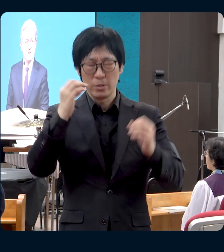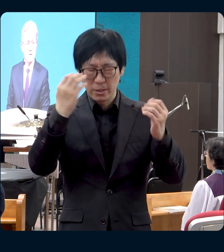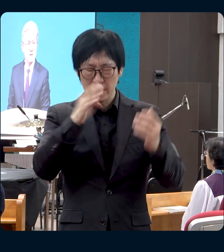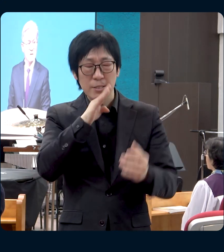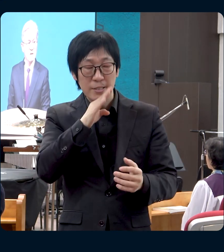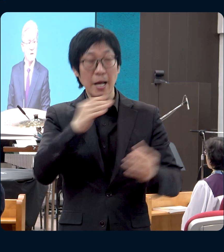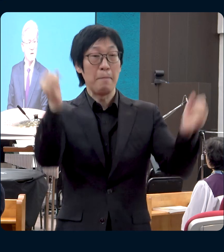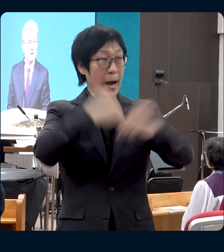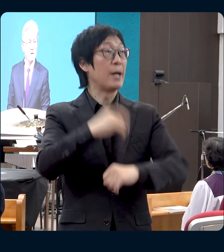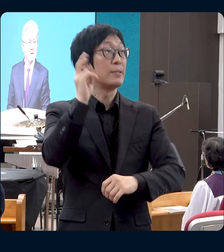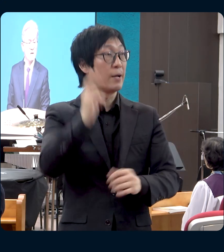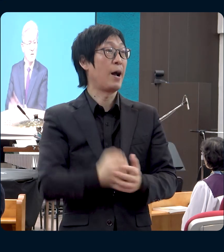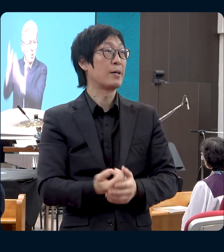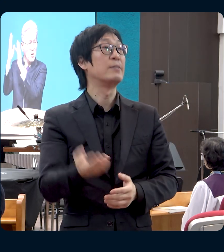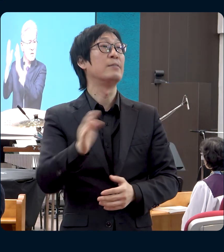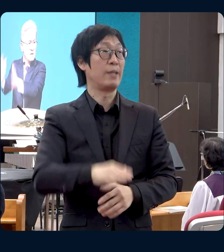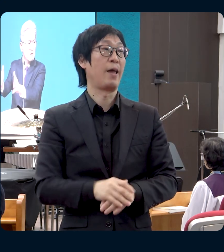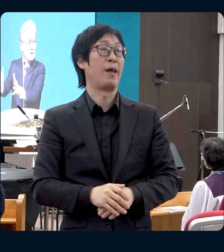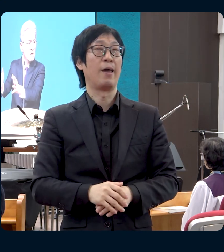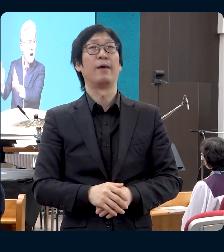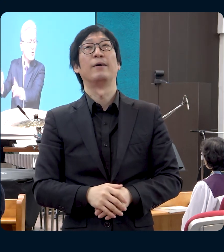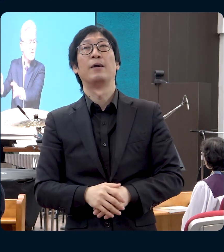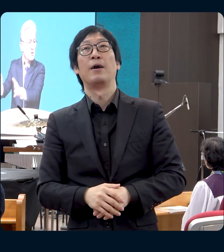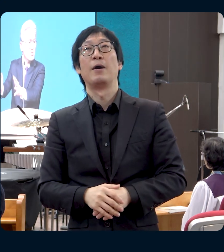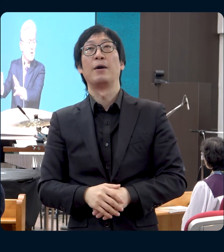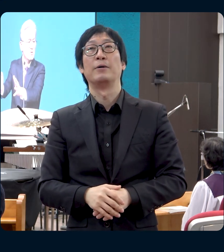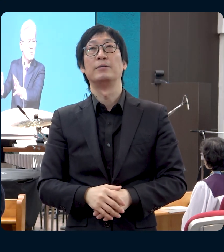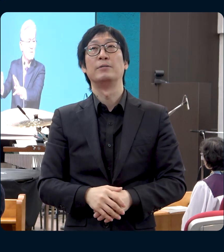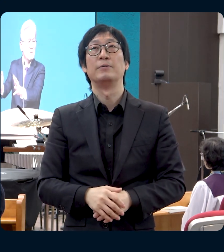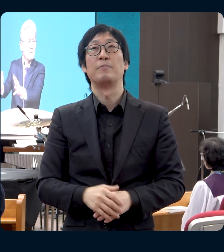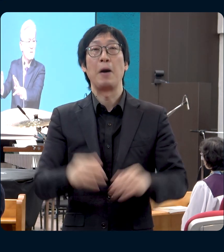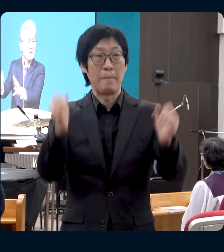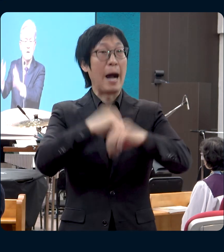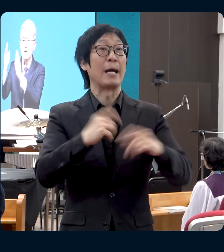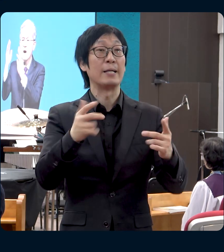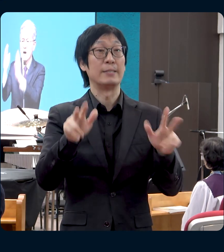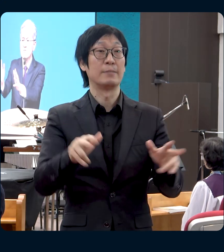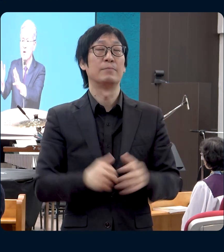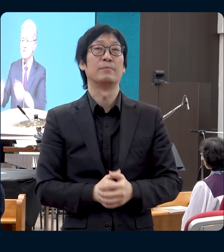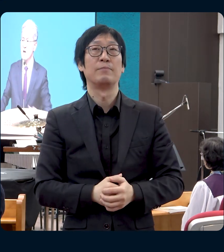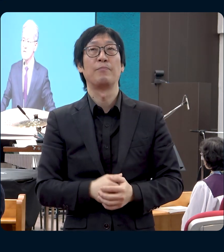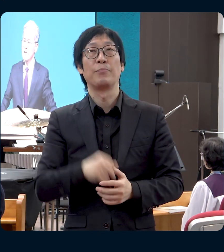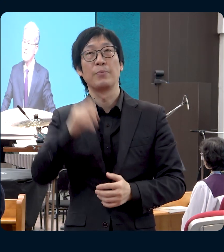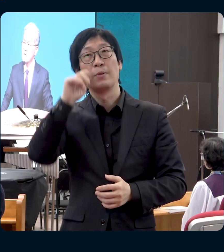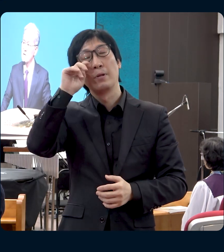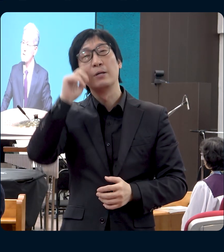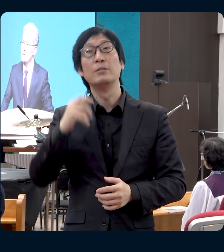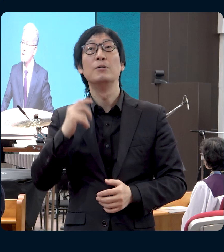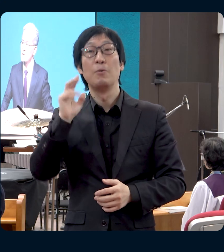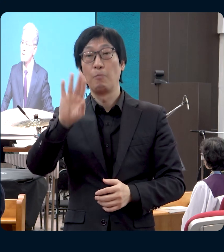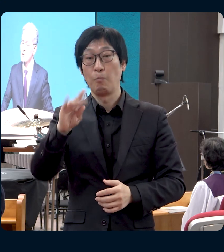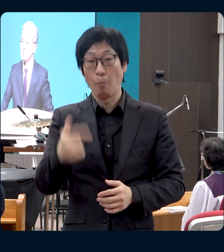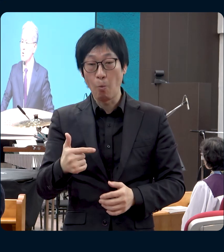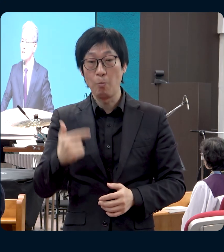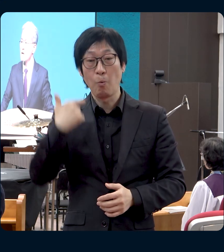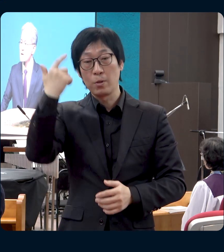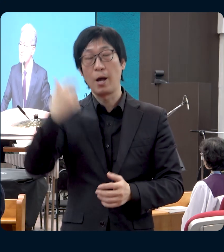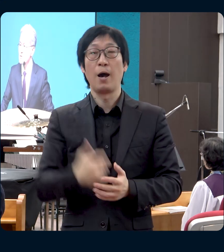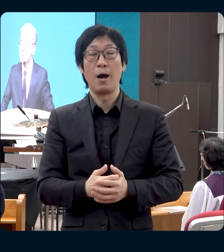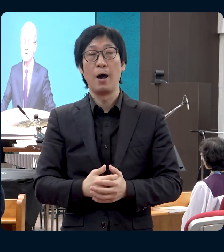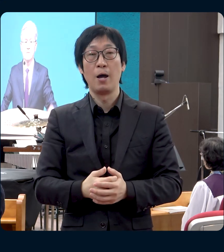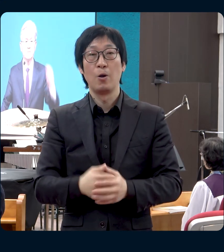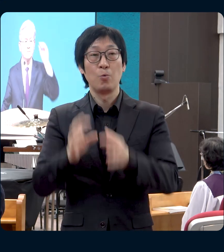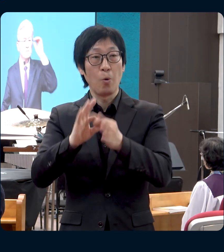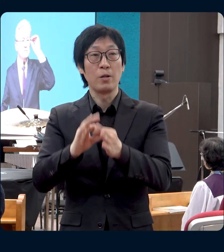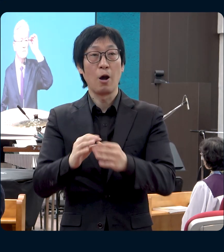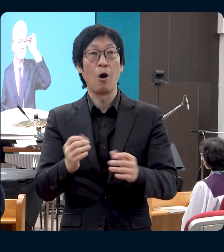때문에 그 독일 그 암울한 역사 속에서도 아름다운 이야기가 있잖아요. 그리고 독일이 살아날 수